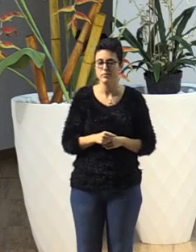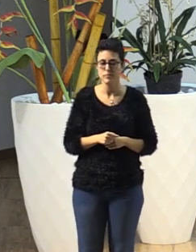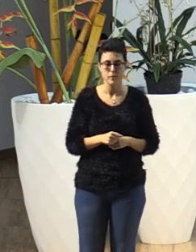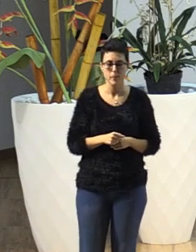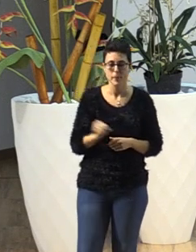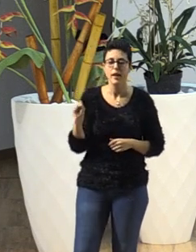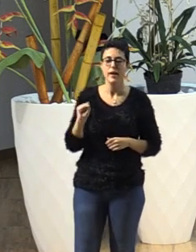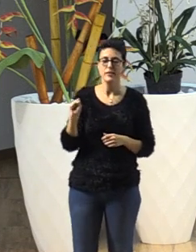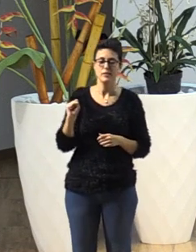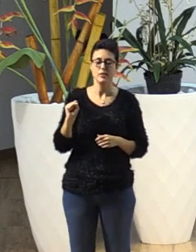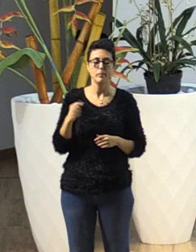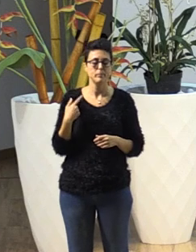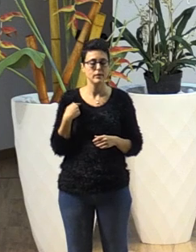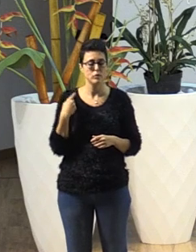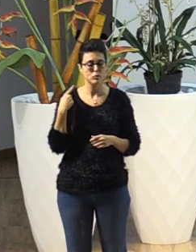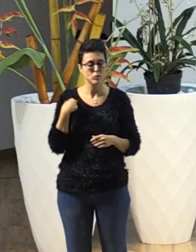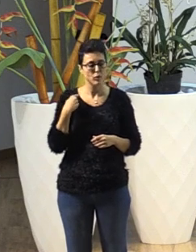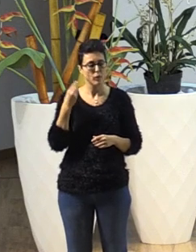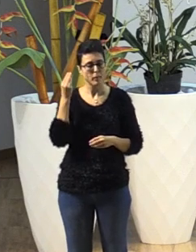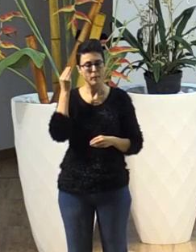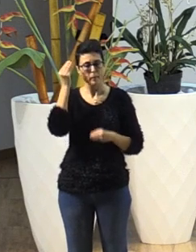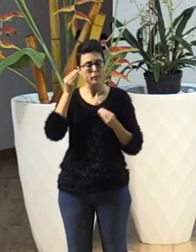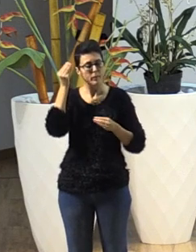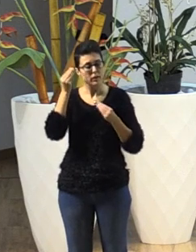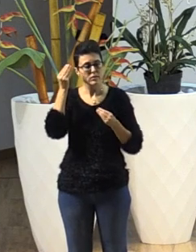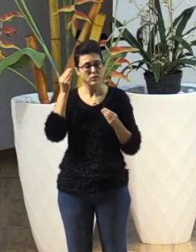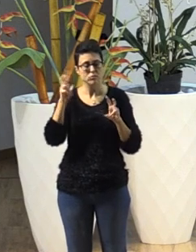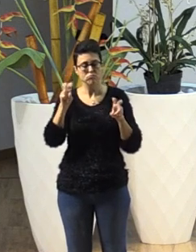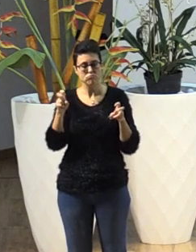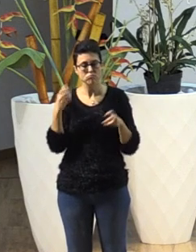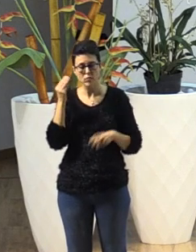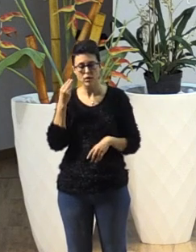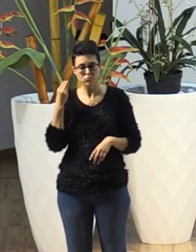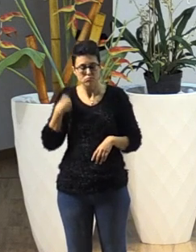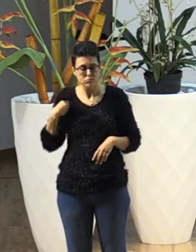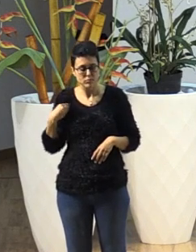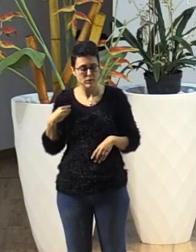Mirad, yo cuando hablábamos, pensábamos un poquito sobre esto, claro, yo, hay